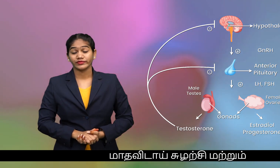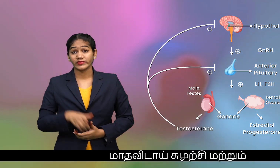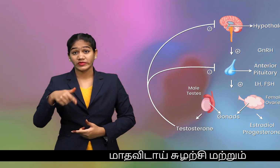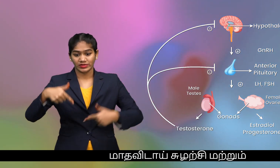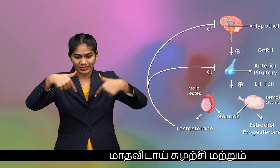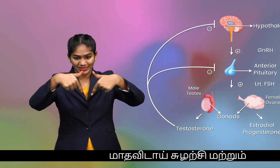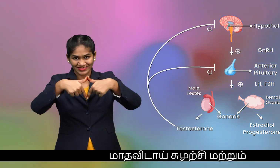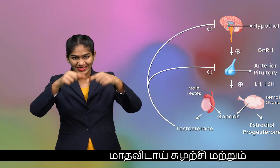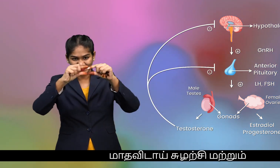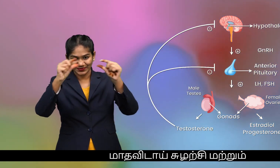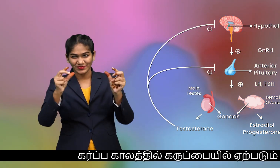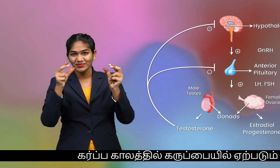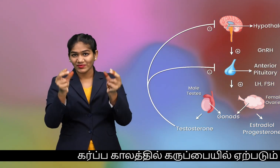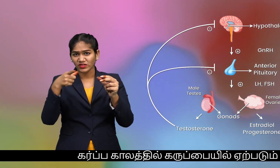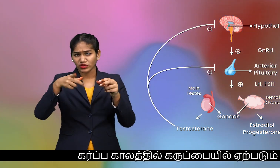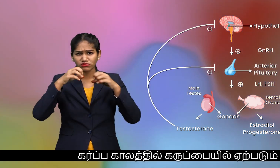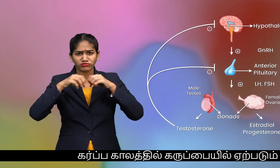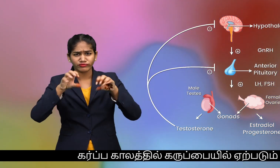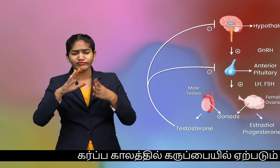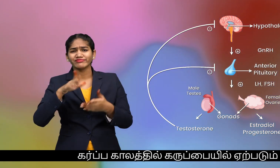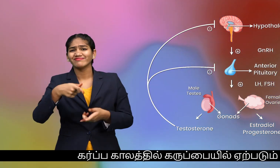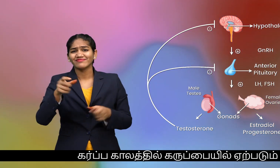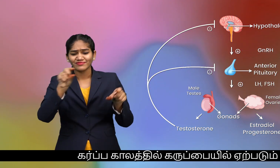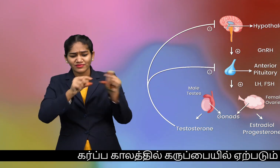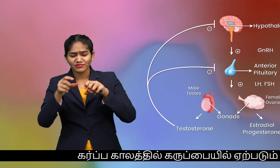மாதவிடாய் சுழற்சி மற்றும் கர்ப்ப காலத்தில் கர்ப்பையில் ஏற்படும்